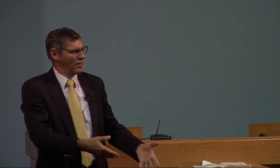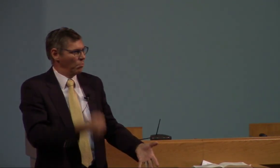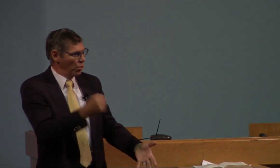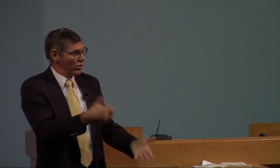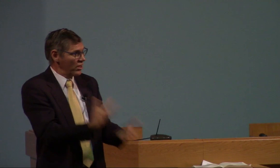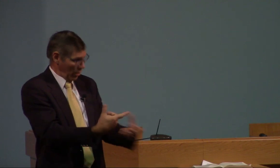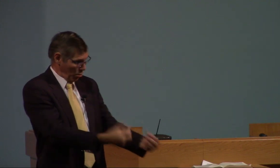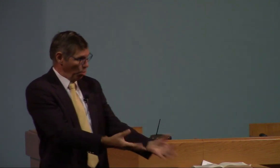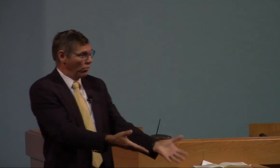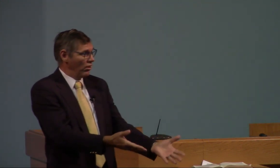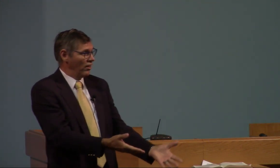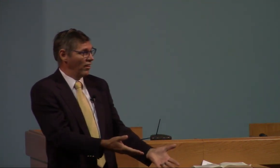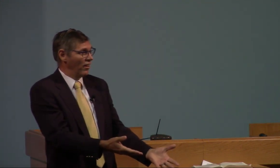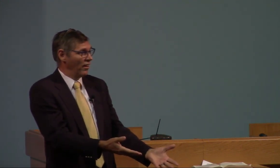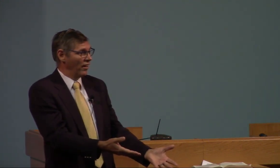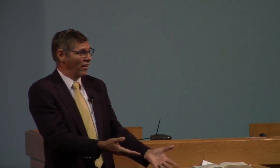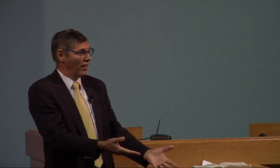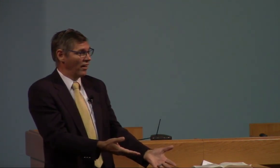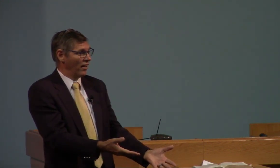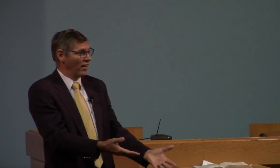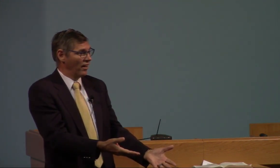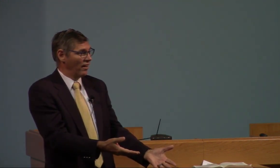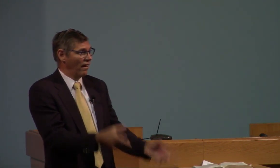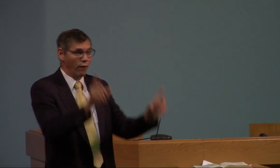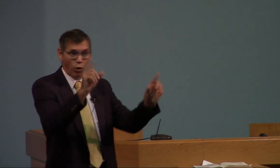Moses kan dit doen. 'n Wonderwerk.